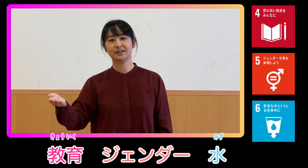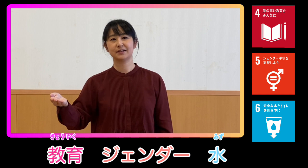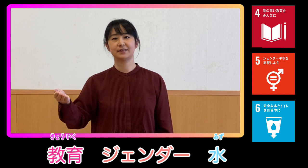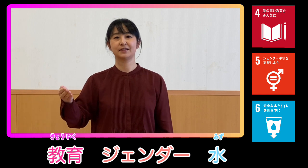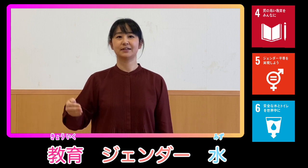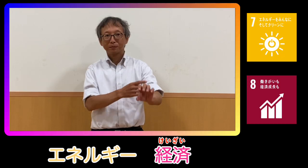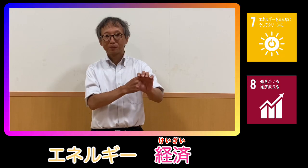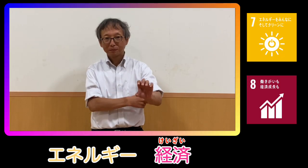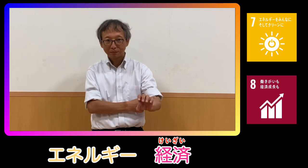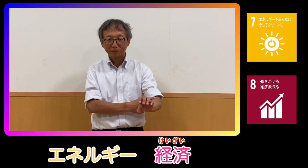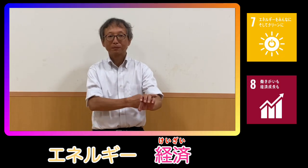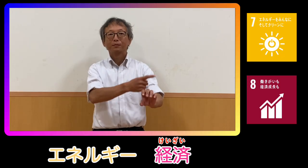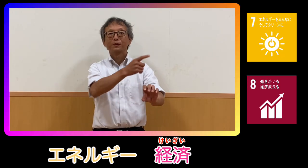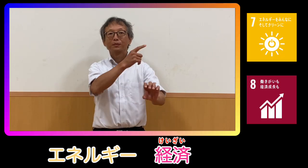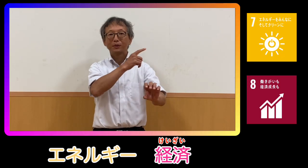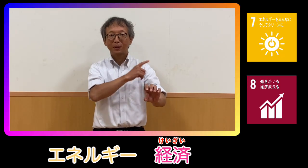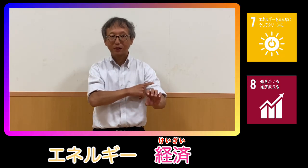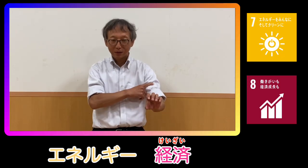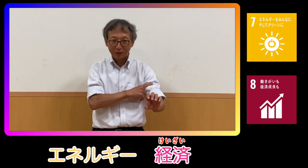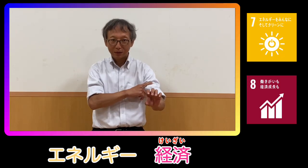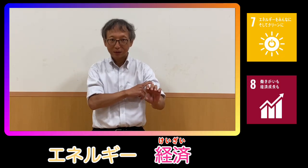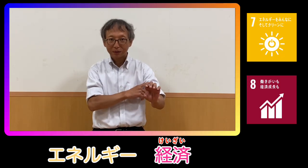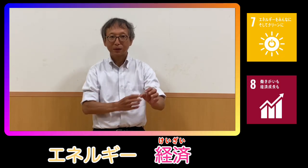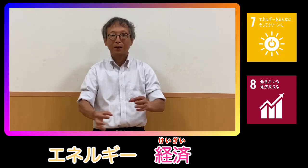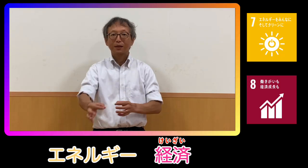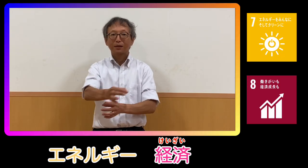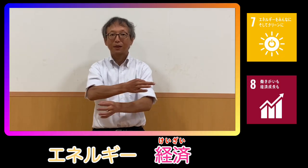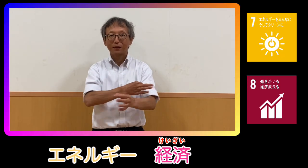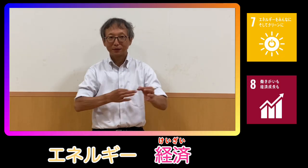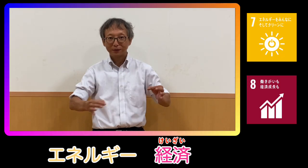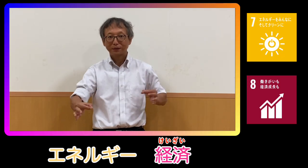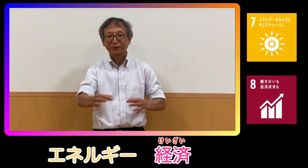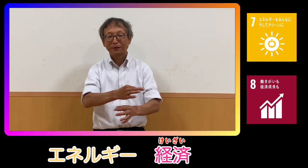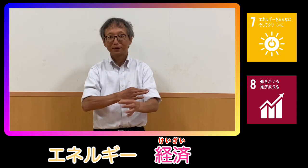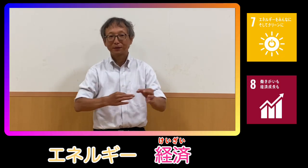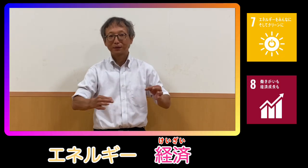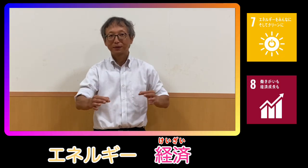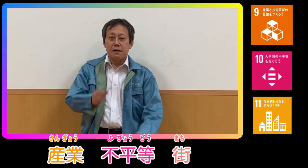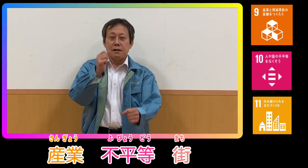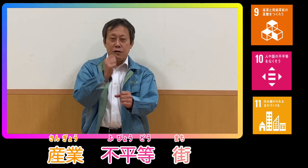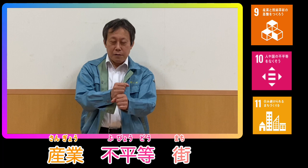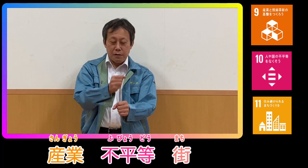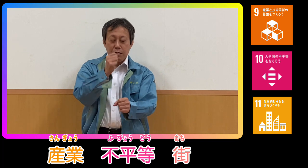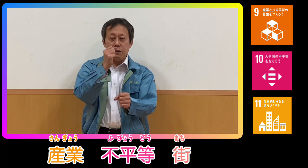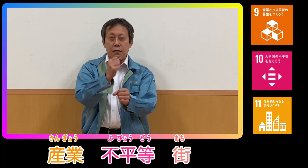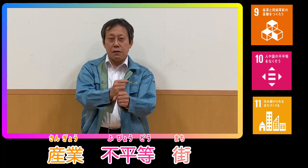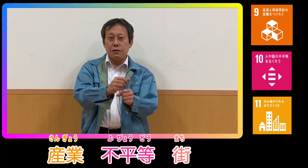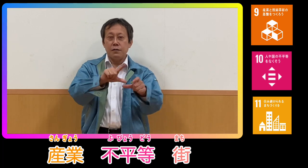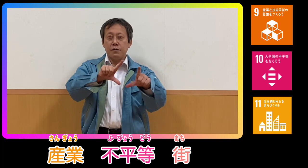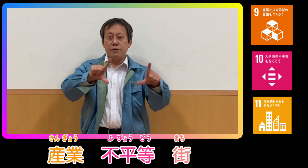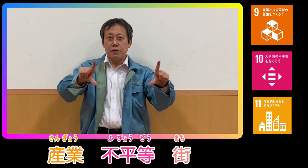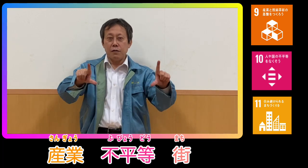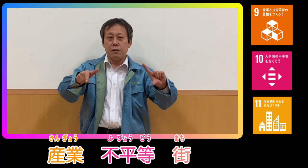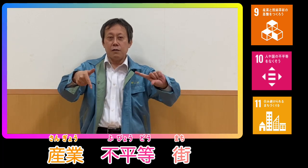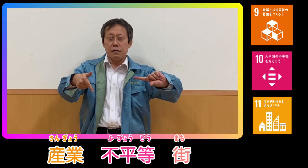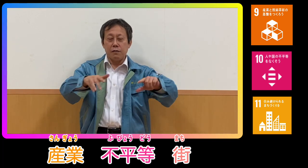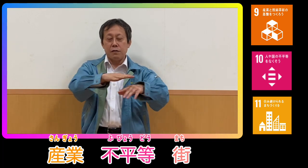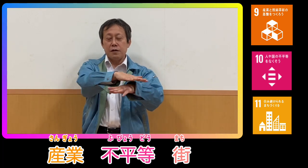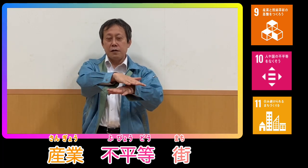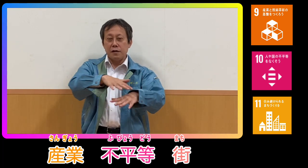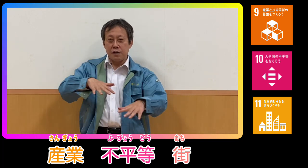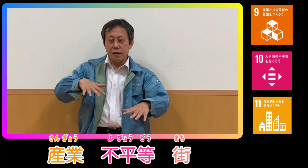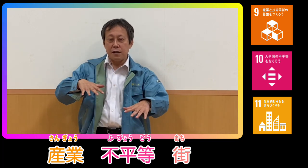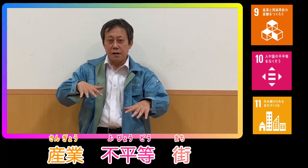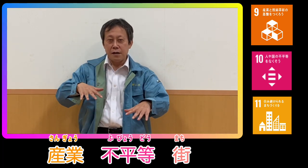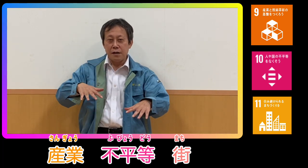水、 エネルギー、経済、 産業、不平